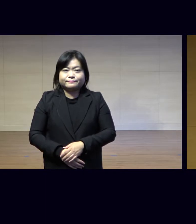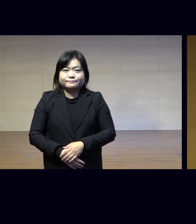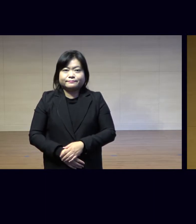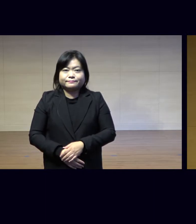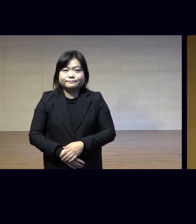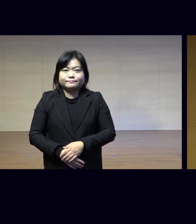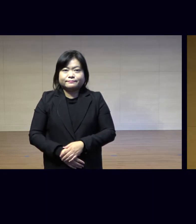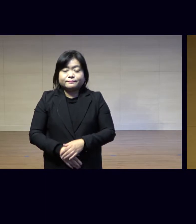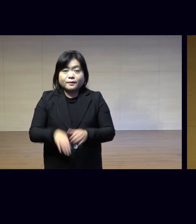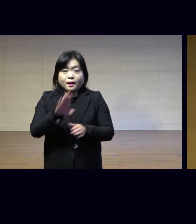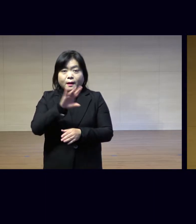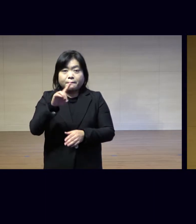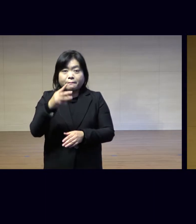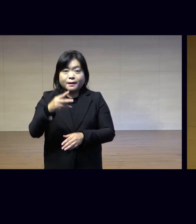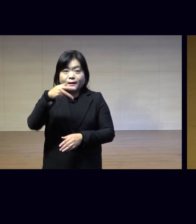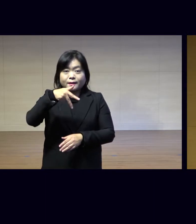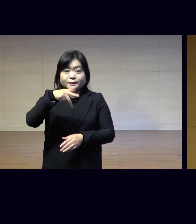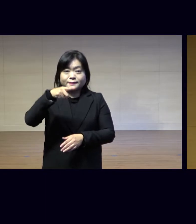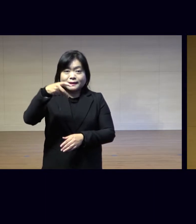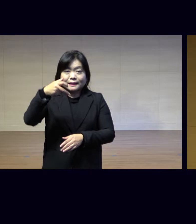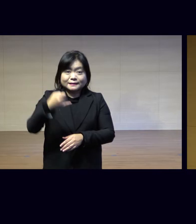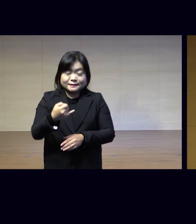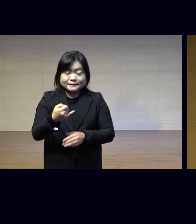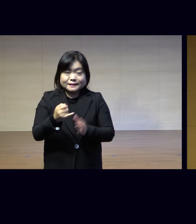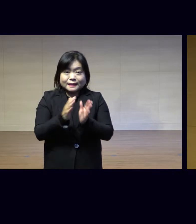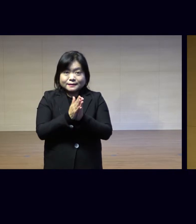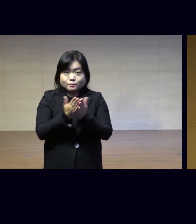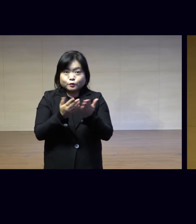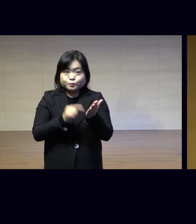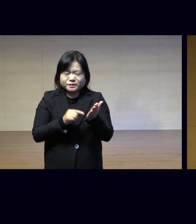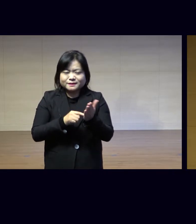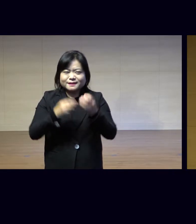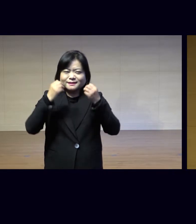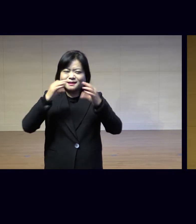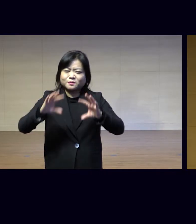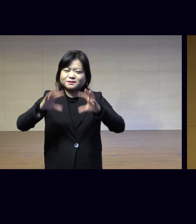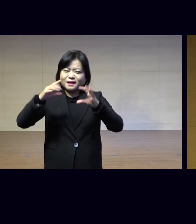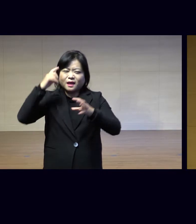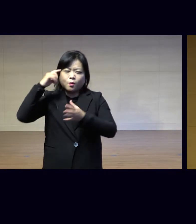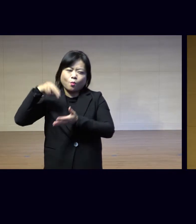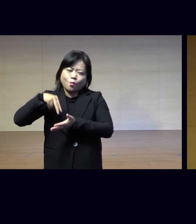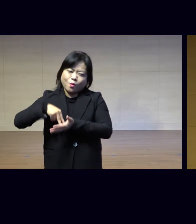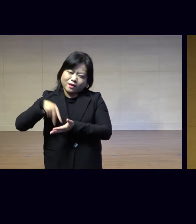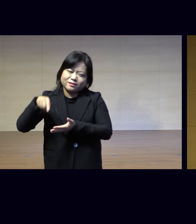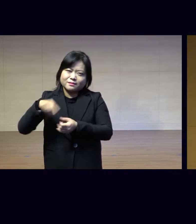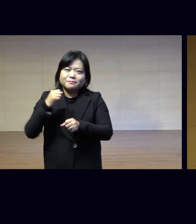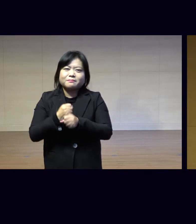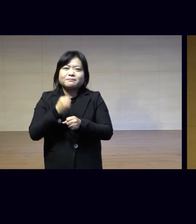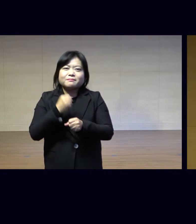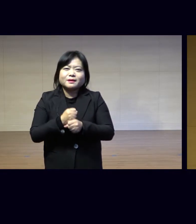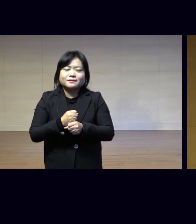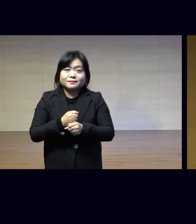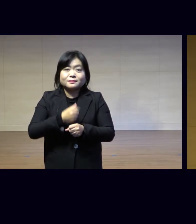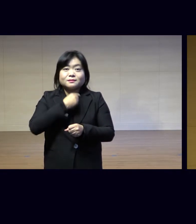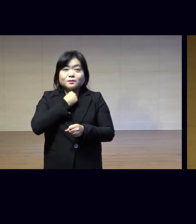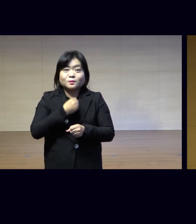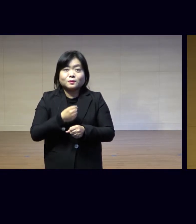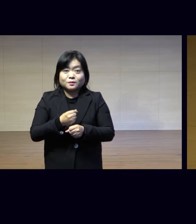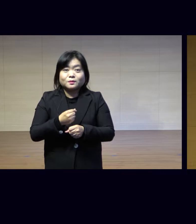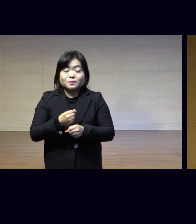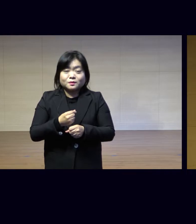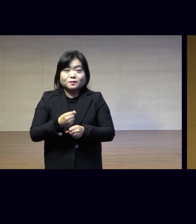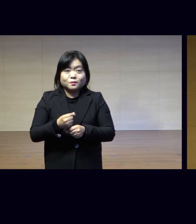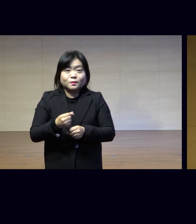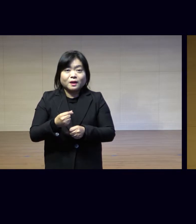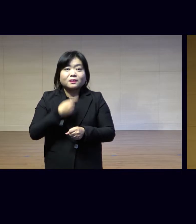이 발자크의 작품이 아마 새로운 세계관을 창조해 내려고 했던 게 인간극장 시리즈인 것